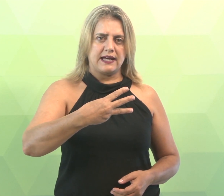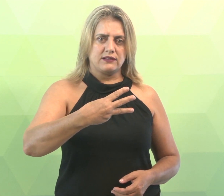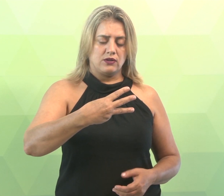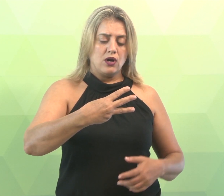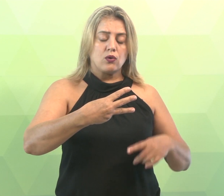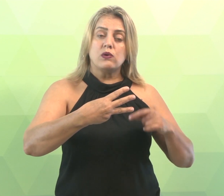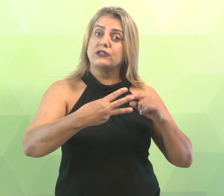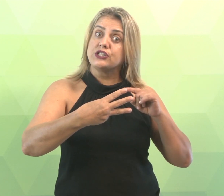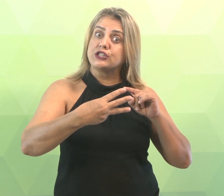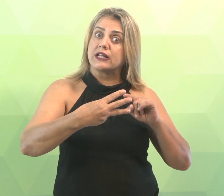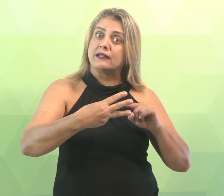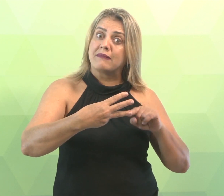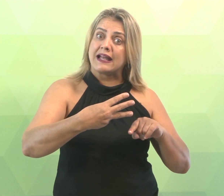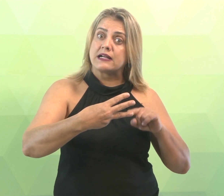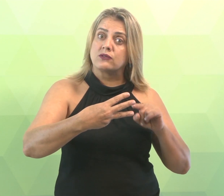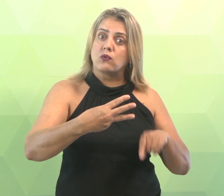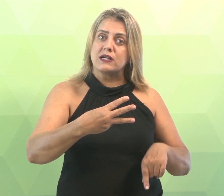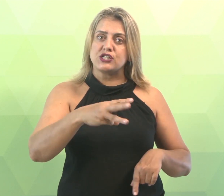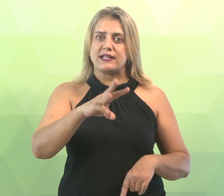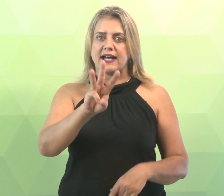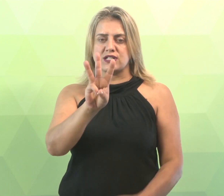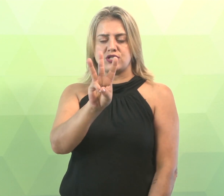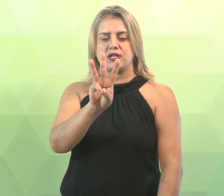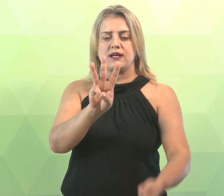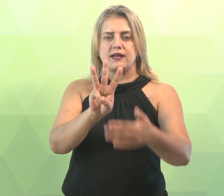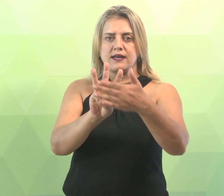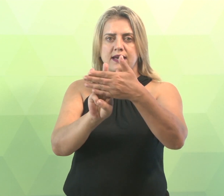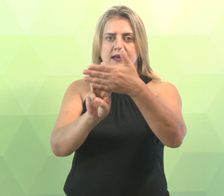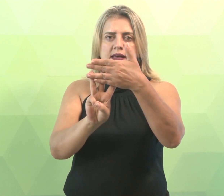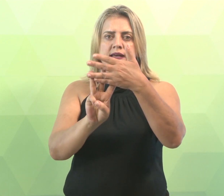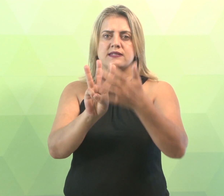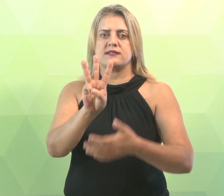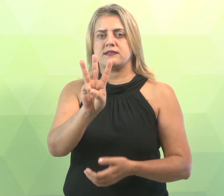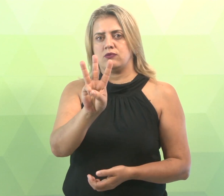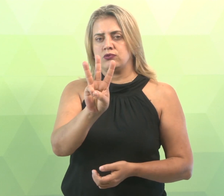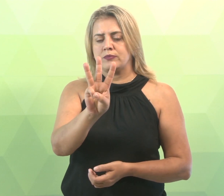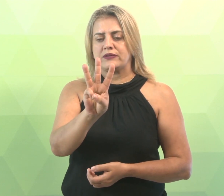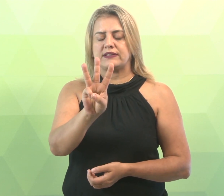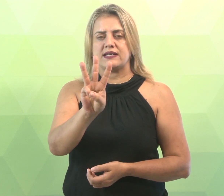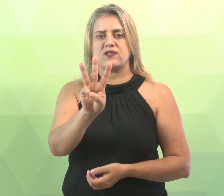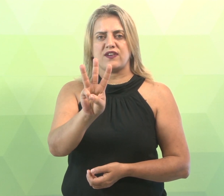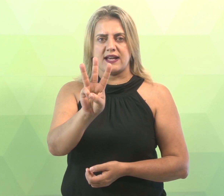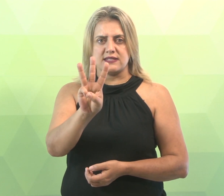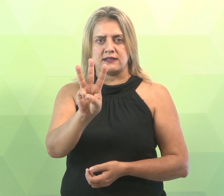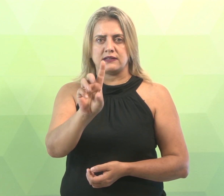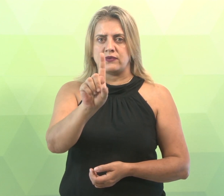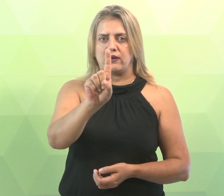Certo? Quando a gente está marcando quantidade, o número 3 vai ficar assim. Então, é